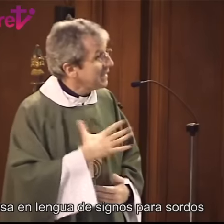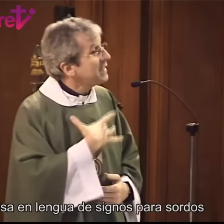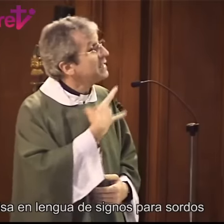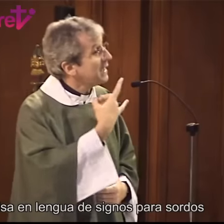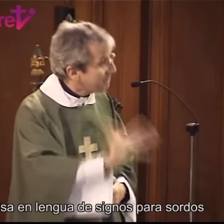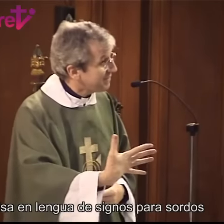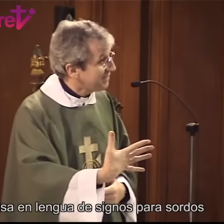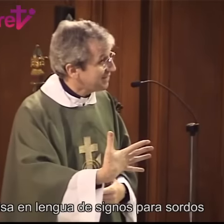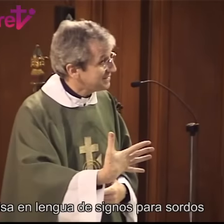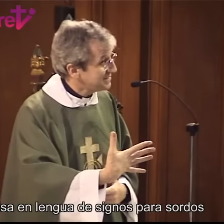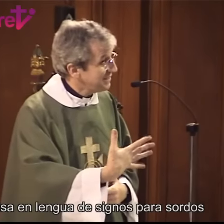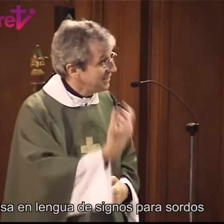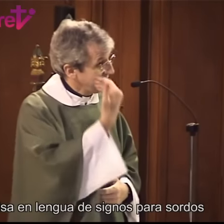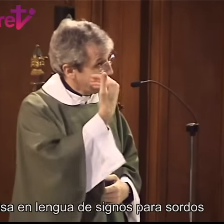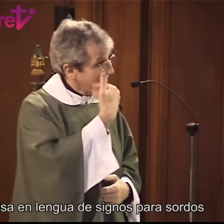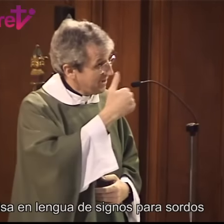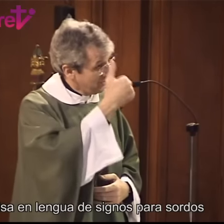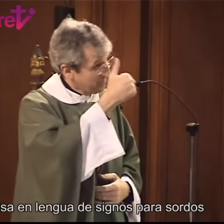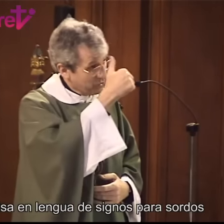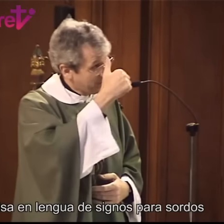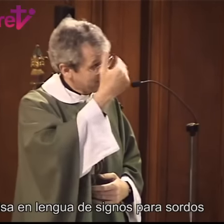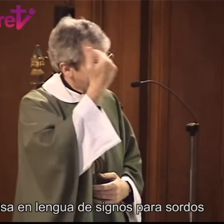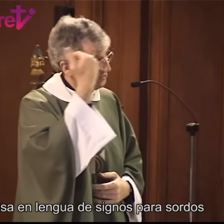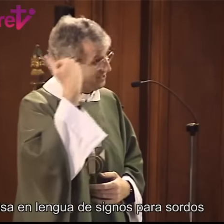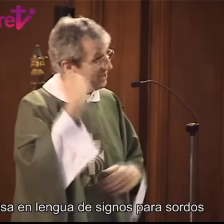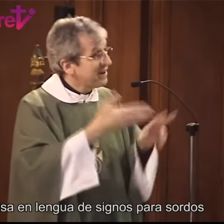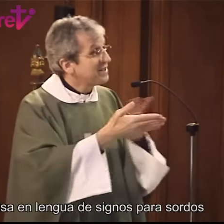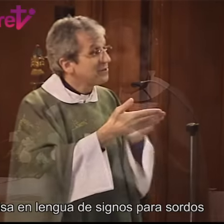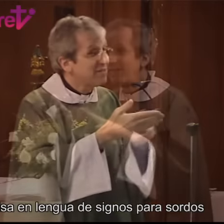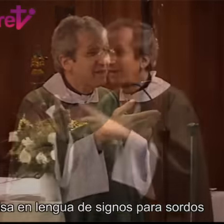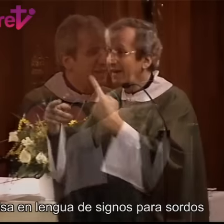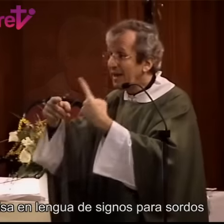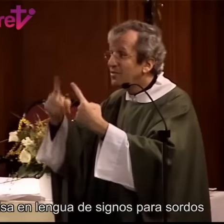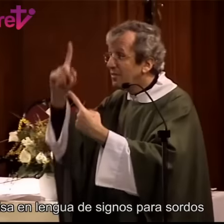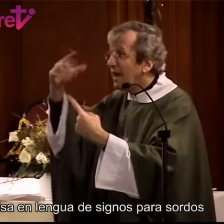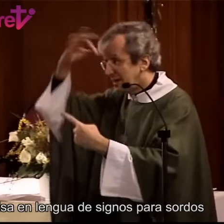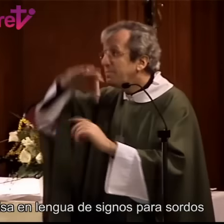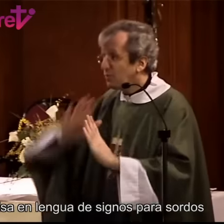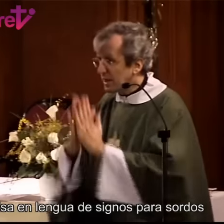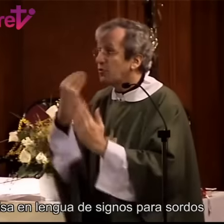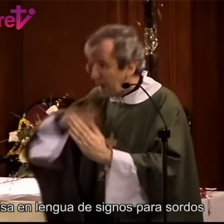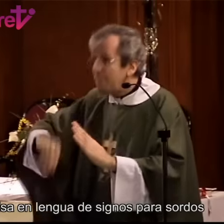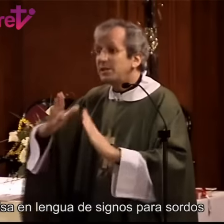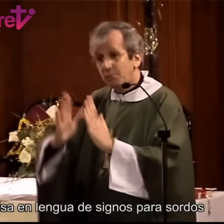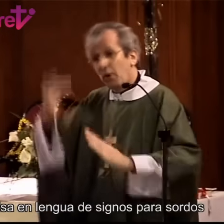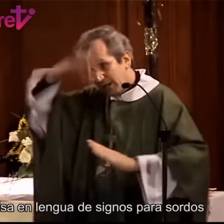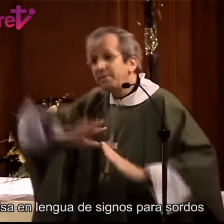¿Qué capacidades? El domingo pasado, en la lectura decía que el Espíritu Santo, el mismo Espíritu